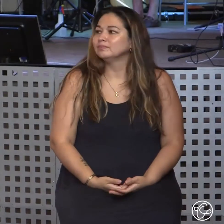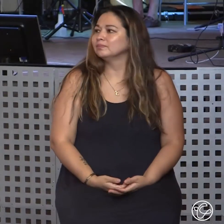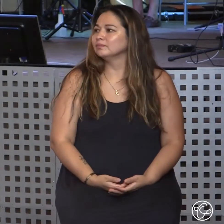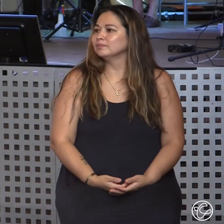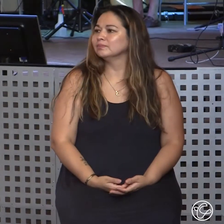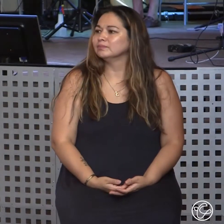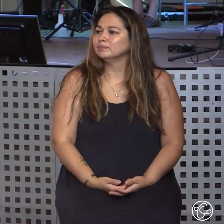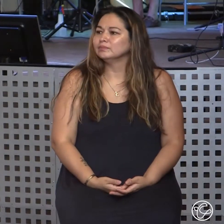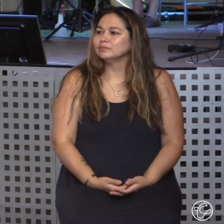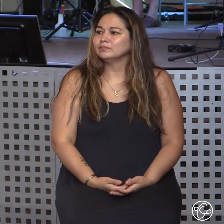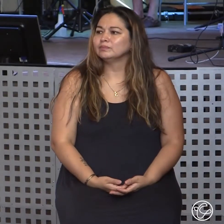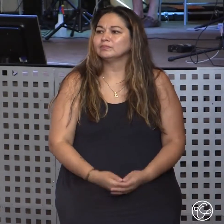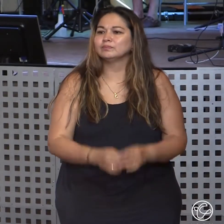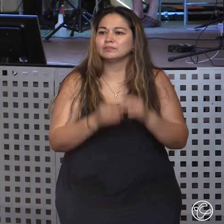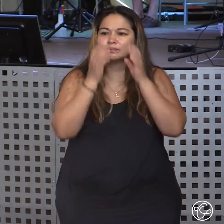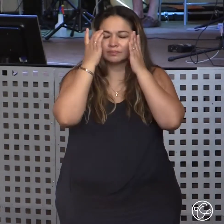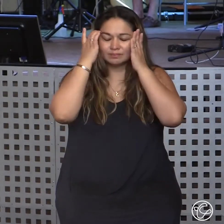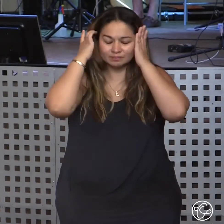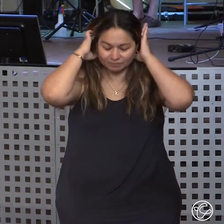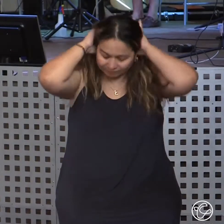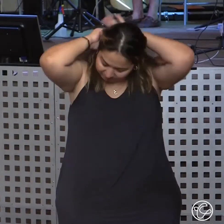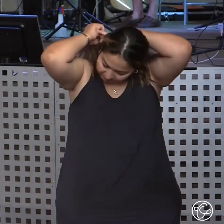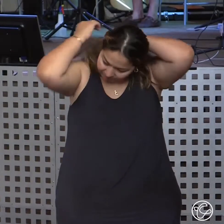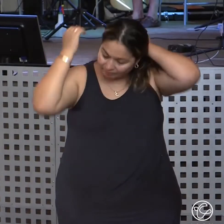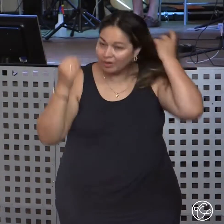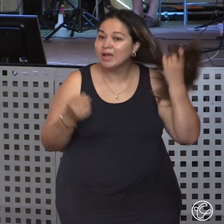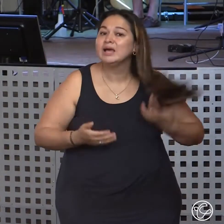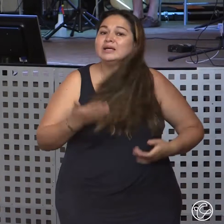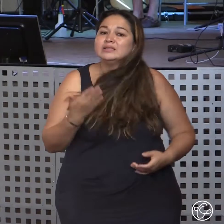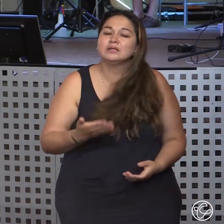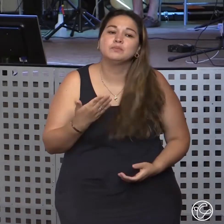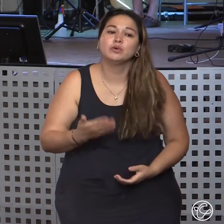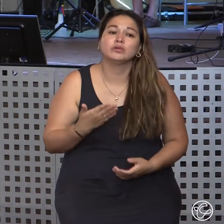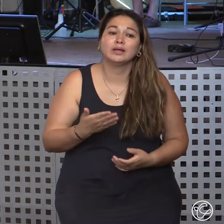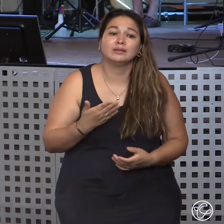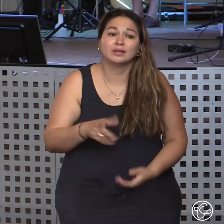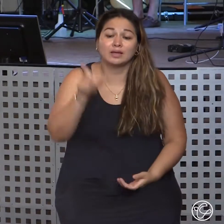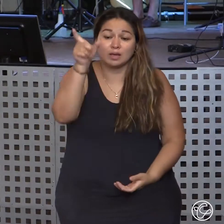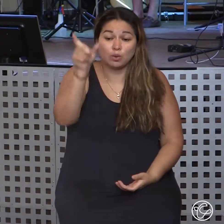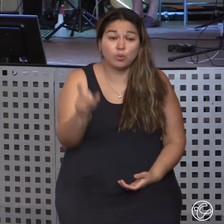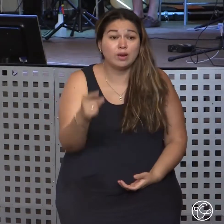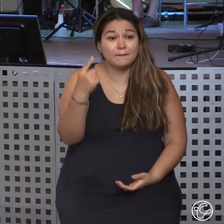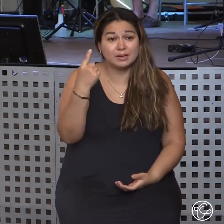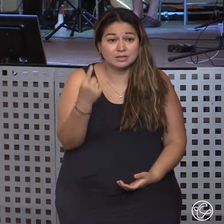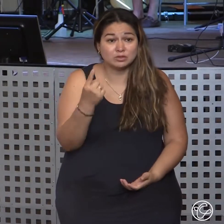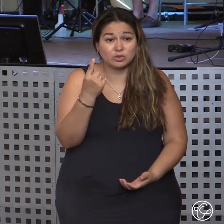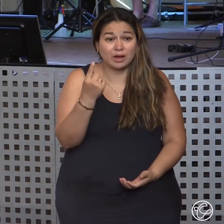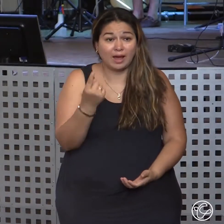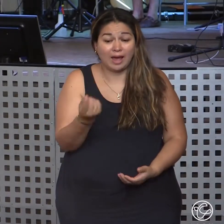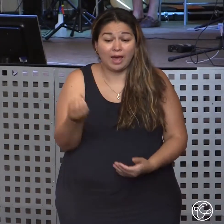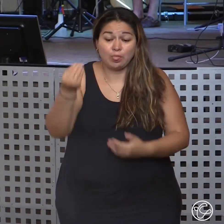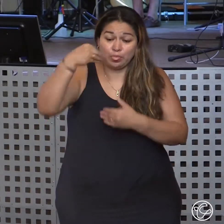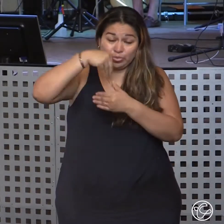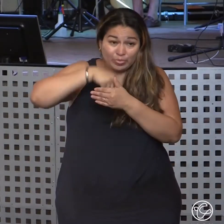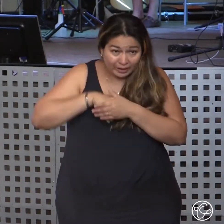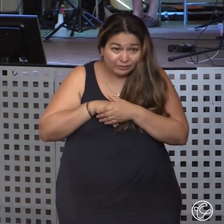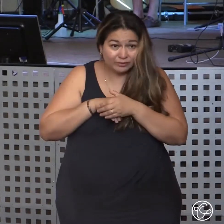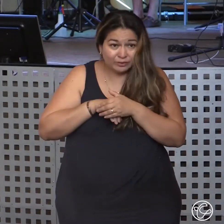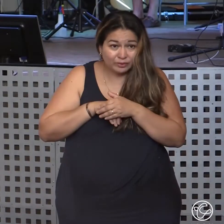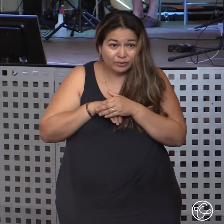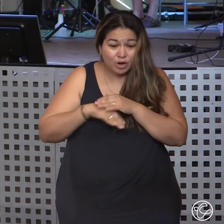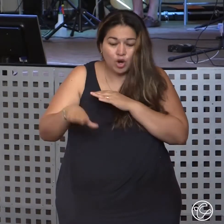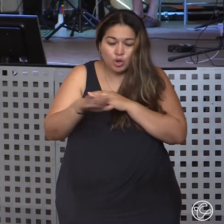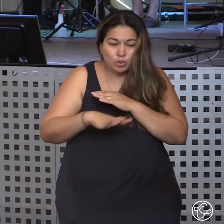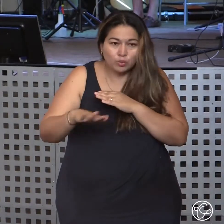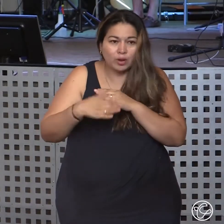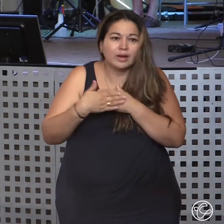os abra el espacio para que podáis ser libres del pecado. Si no, no lo vais a ser nunca. Por